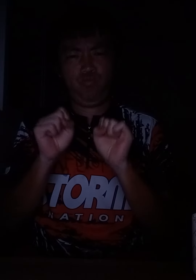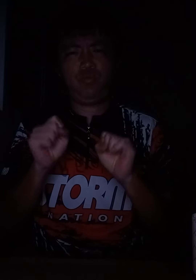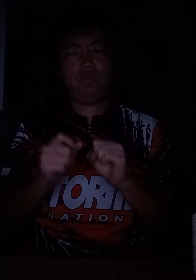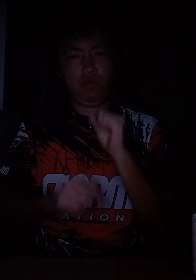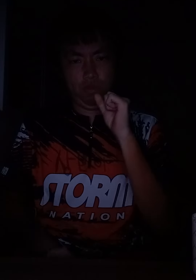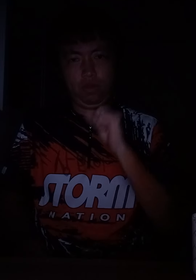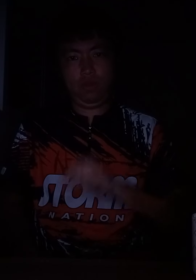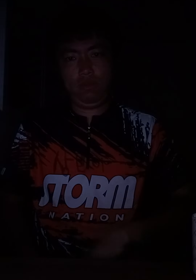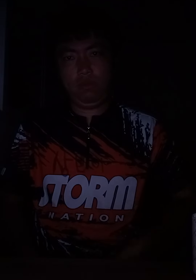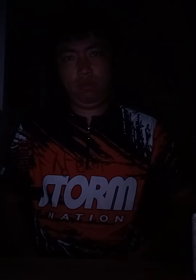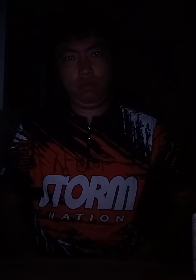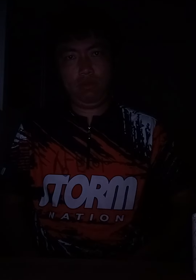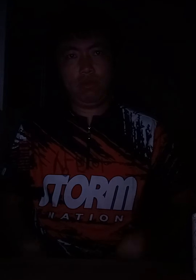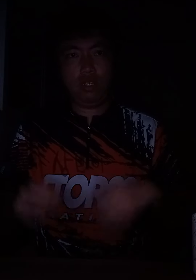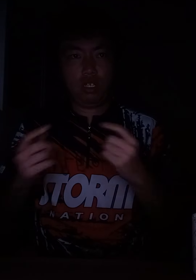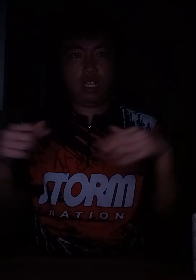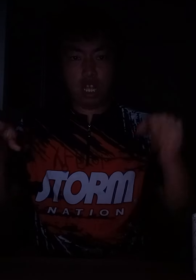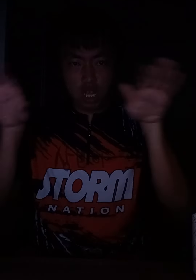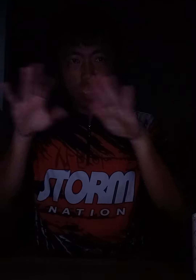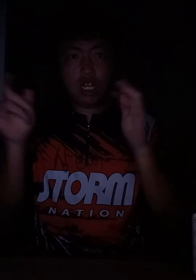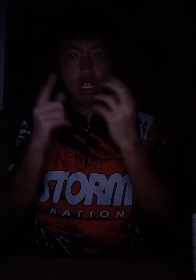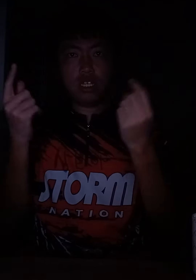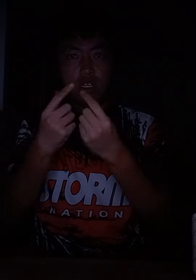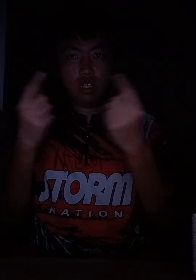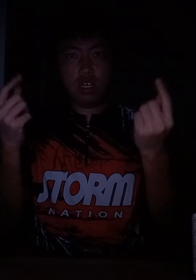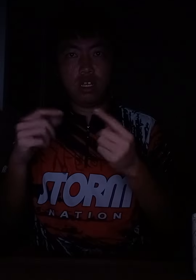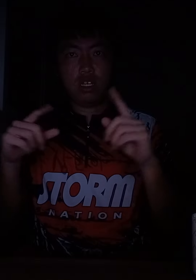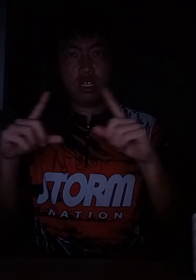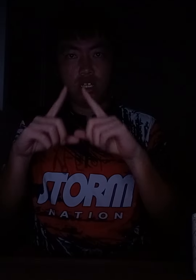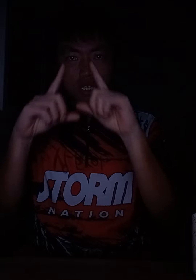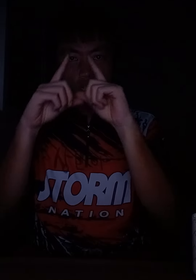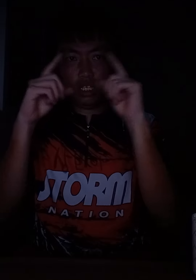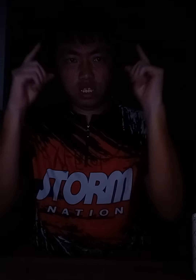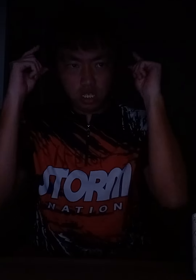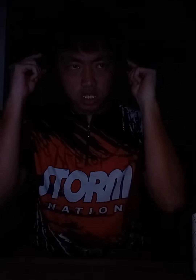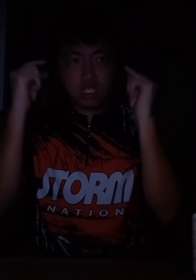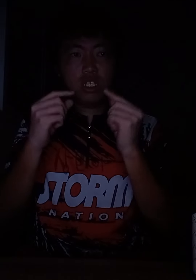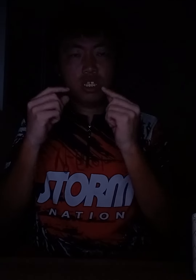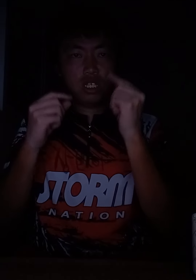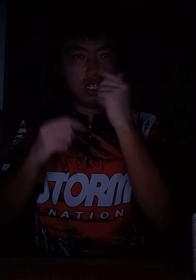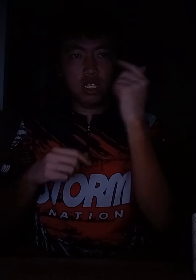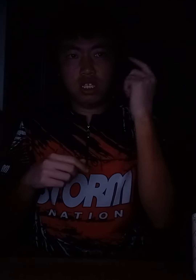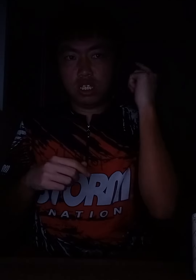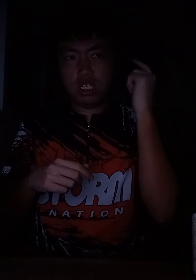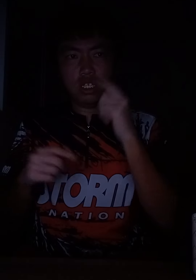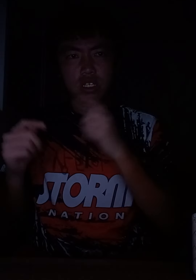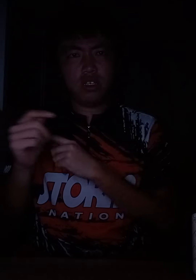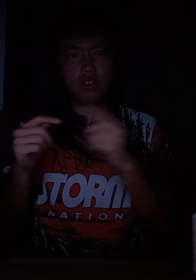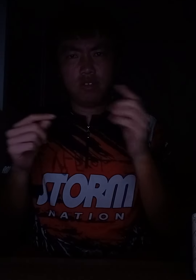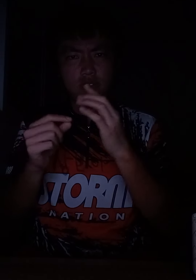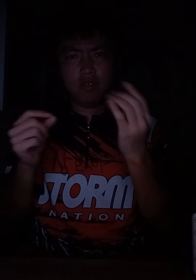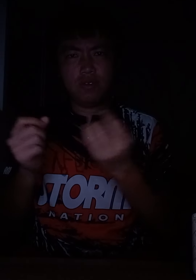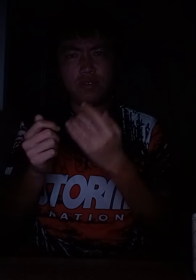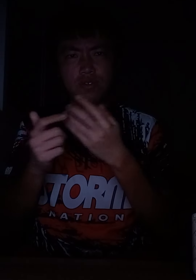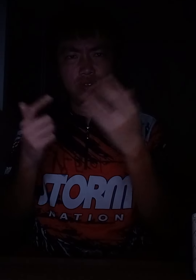했습니다. SRT 안에는 좀 밀폐된 공간인데 잠깐이라도 마스크 벗는 거 자체가 약간 마스크 손으로 꼭 눌러